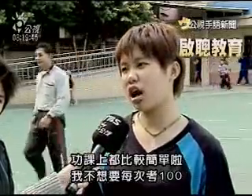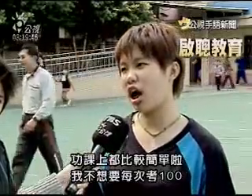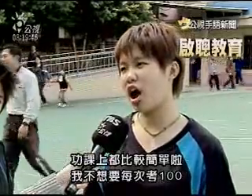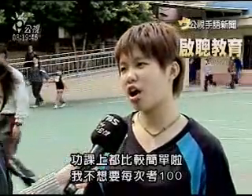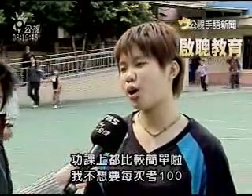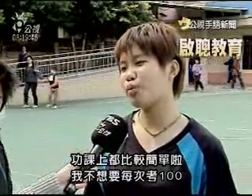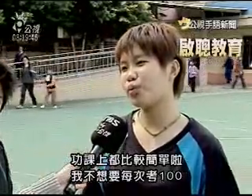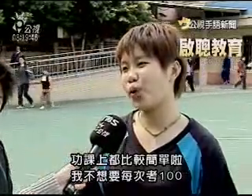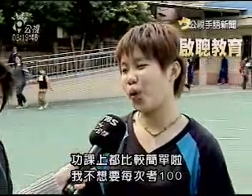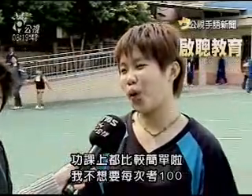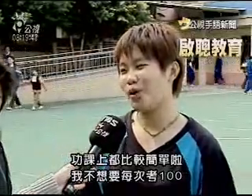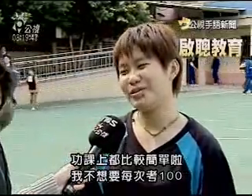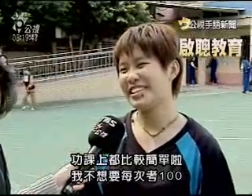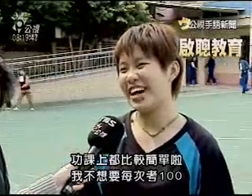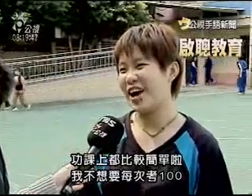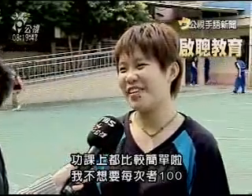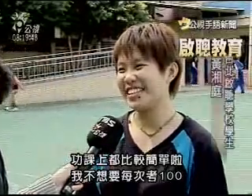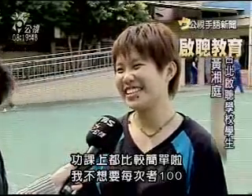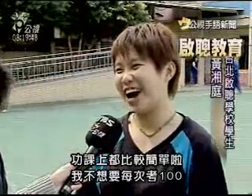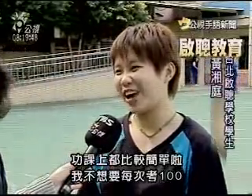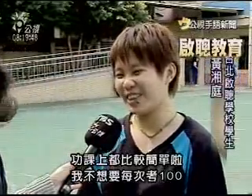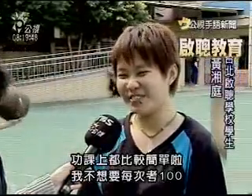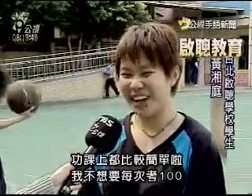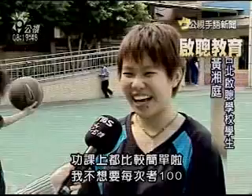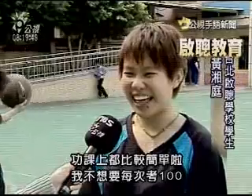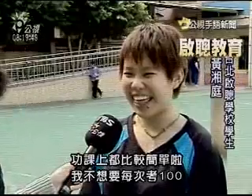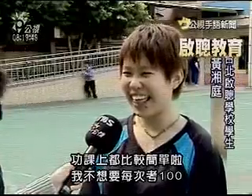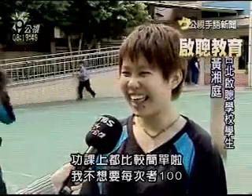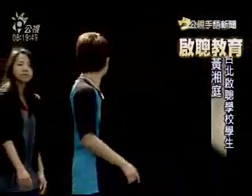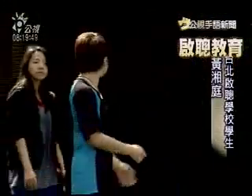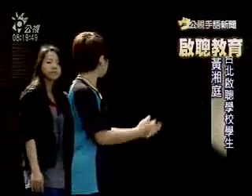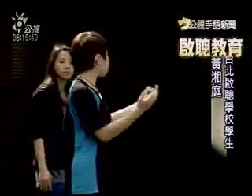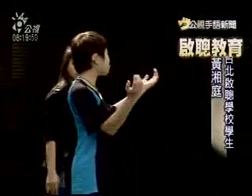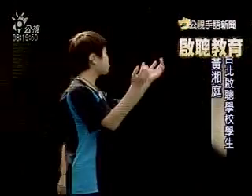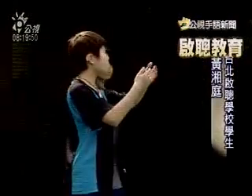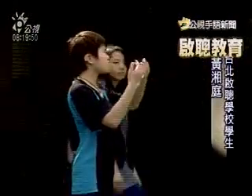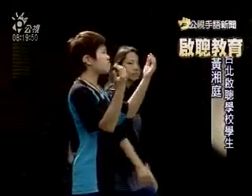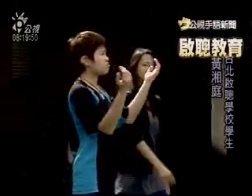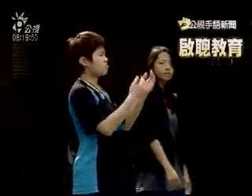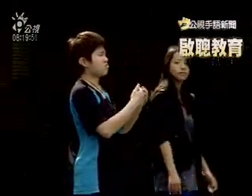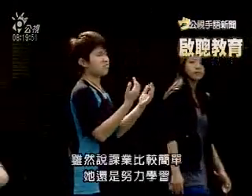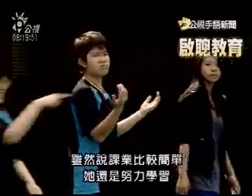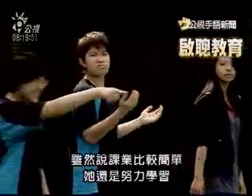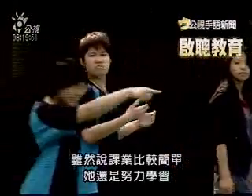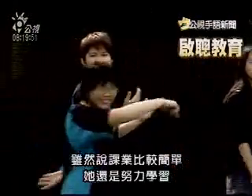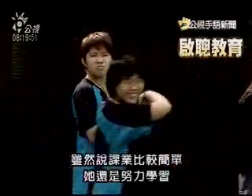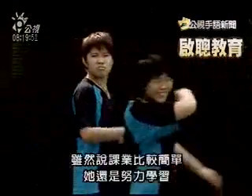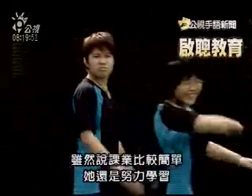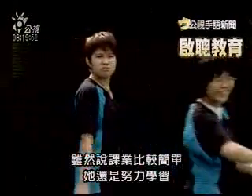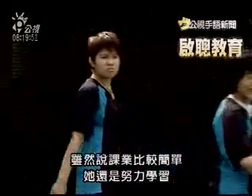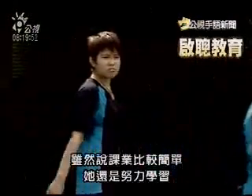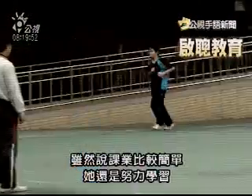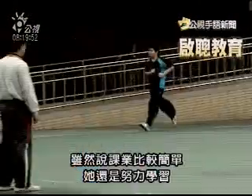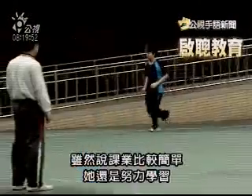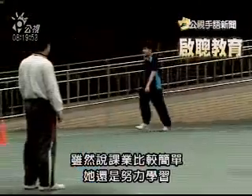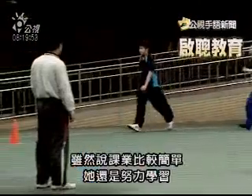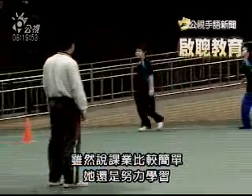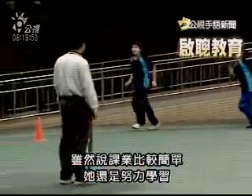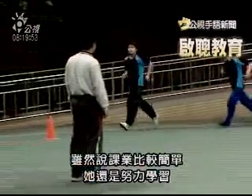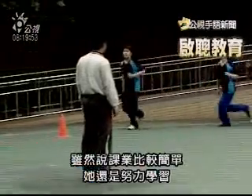啦，我不敢让每次考一百。 虽然说课业比较简单，他还是努力学习，